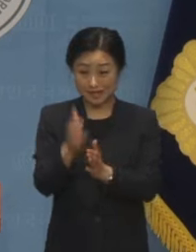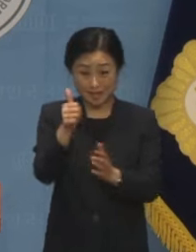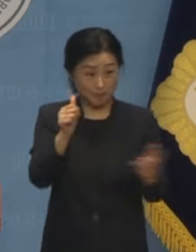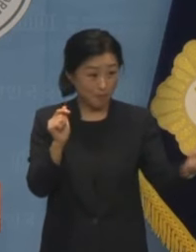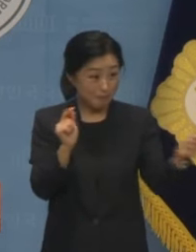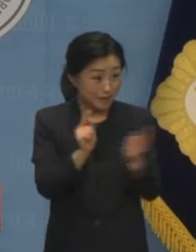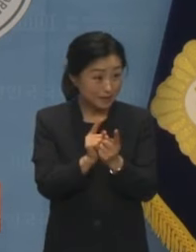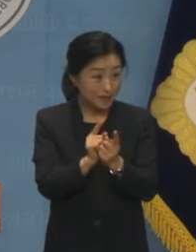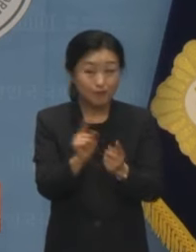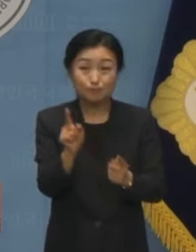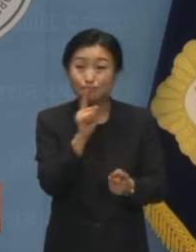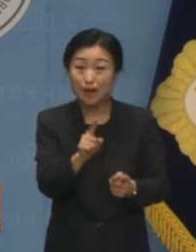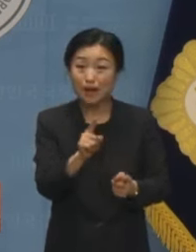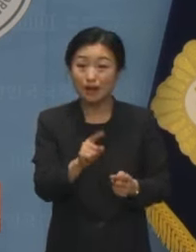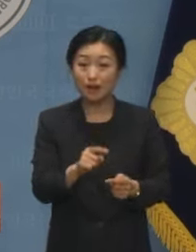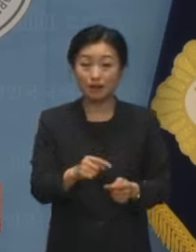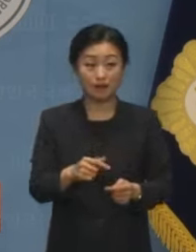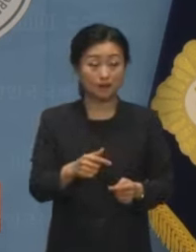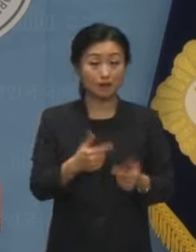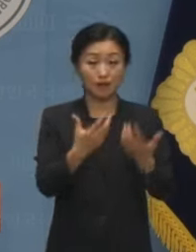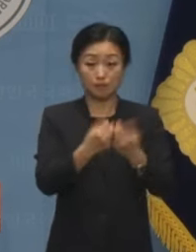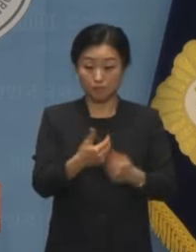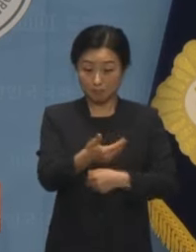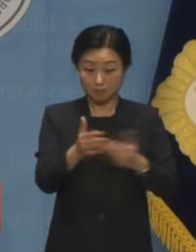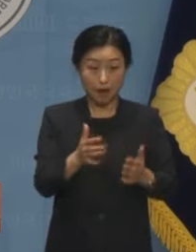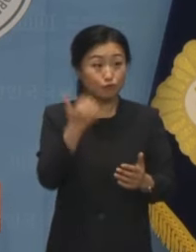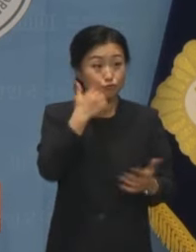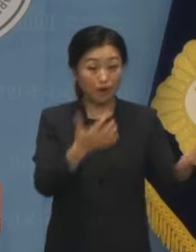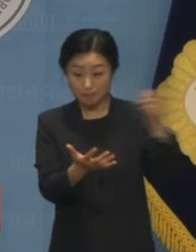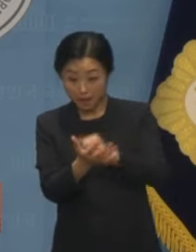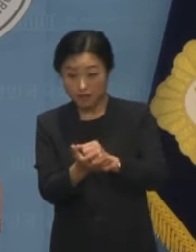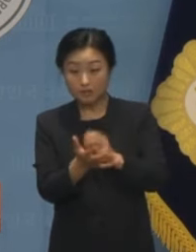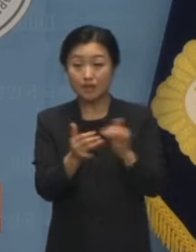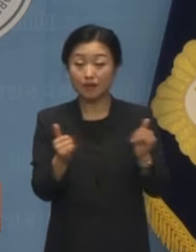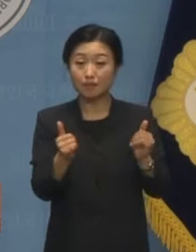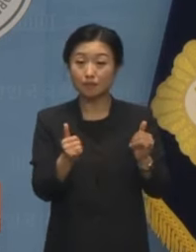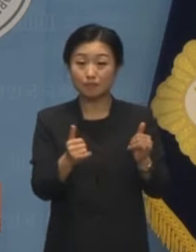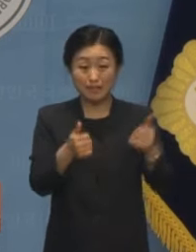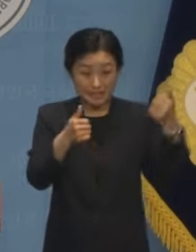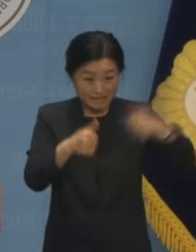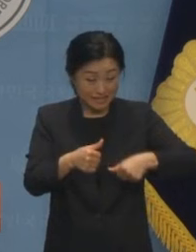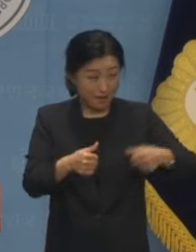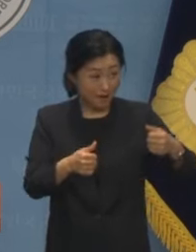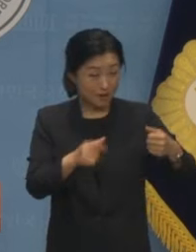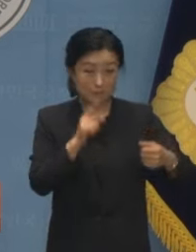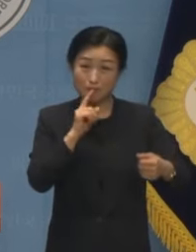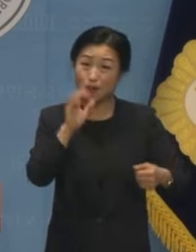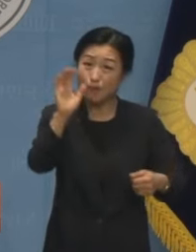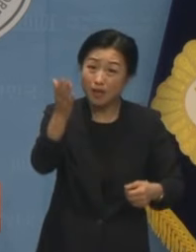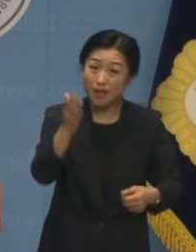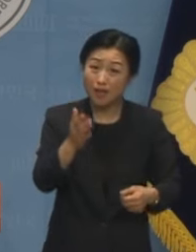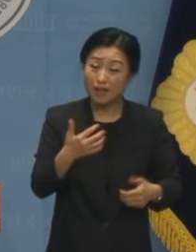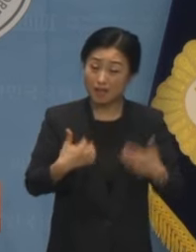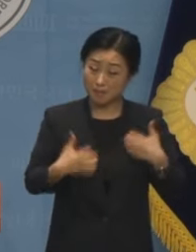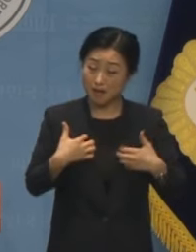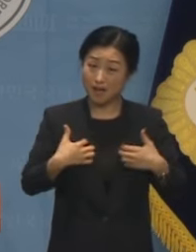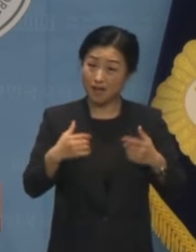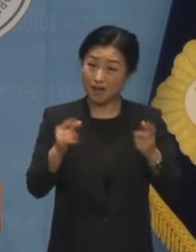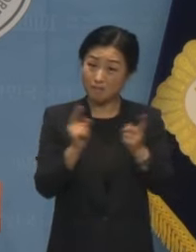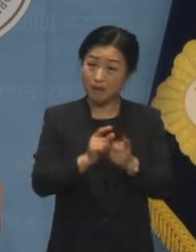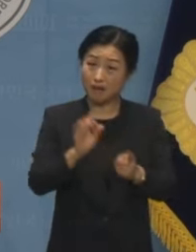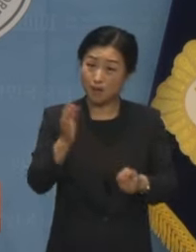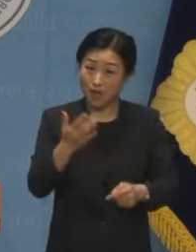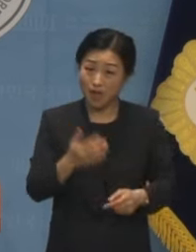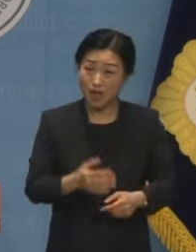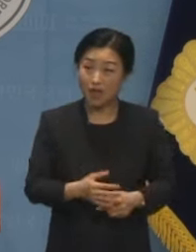한동훈 대표는 자기 집 안방을 무단으로 점거한 자가 인사하러 오겠다고 하면 반갑게